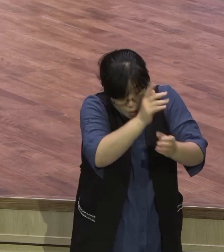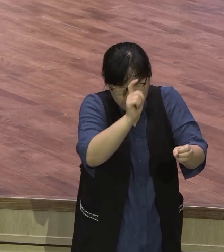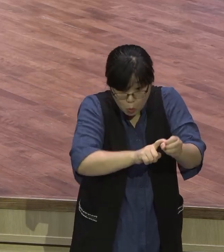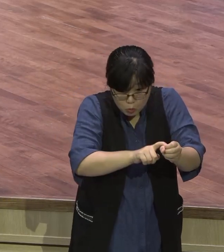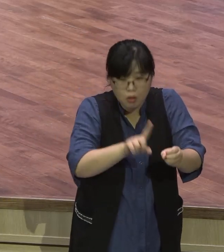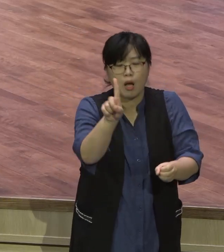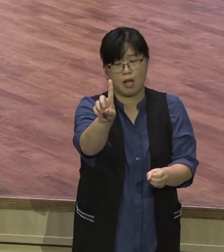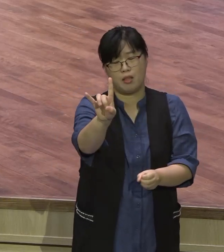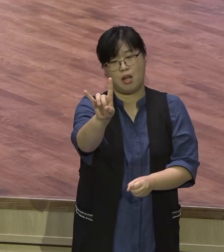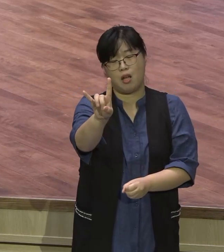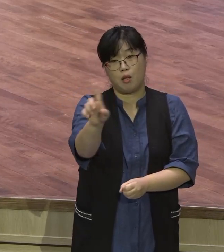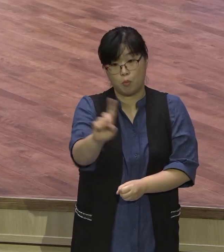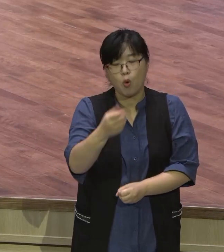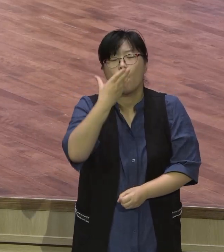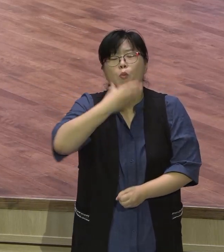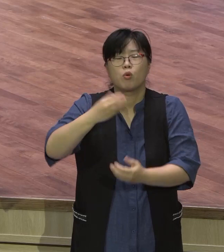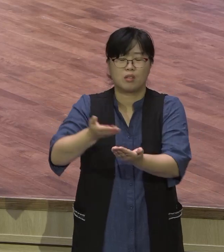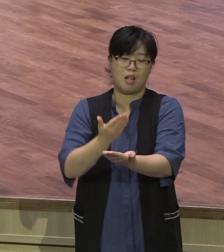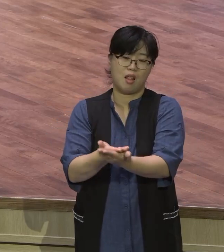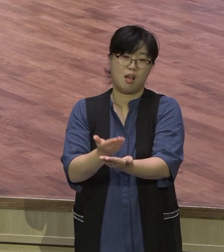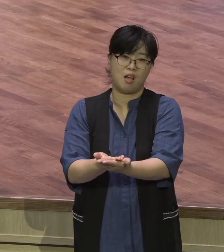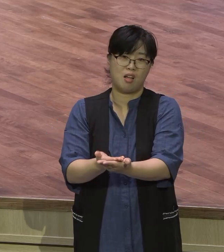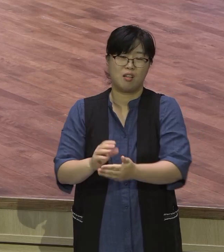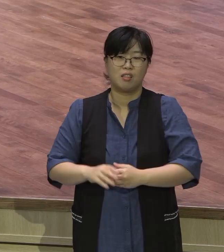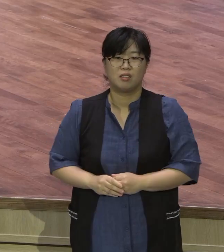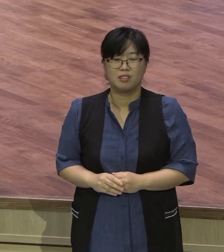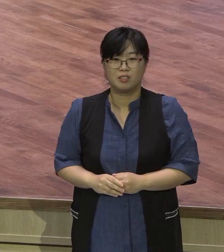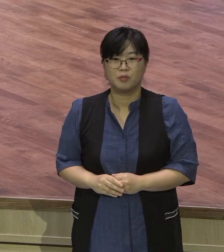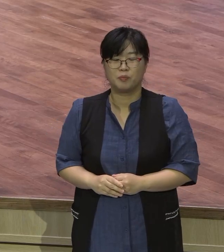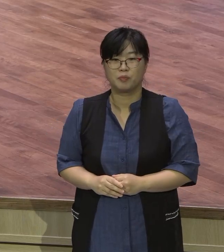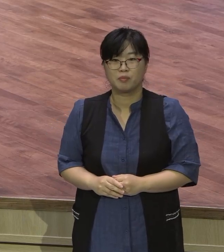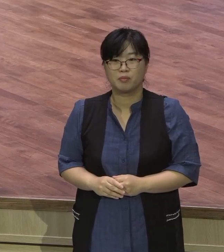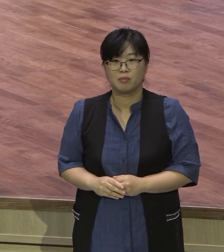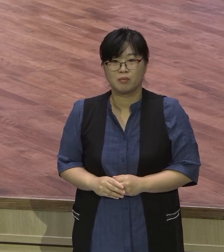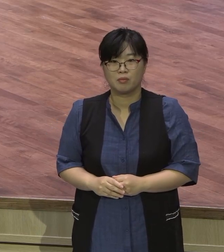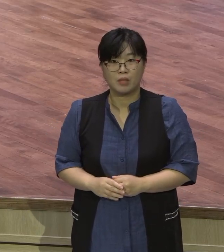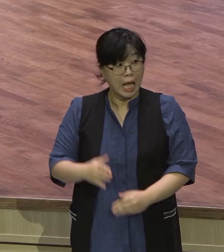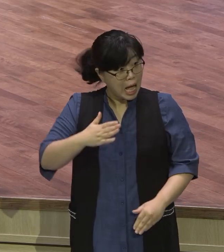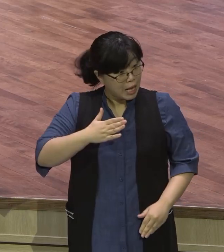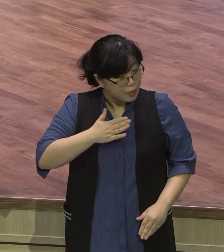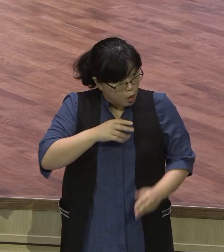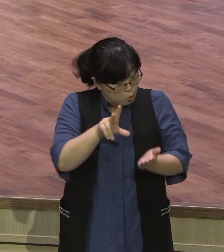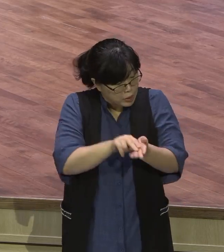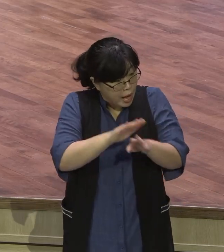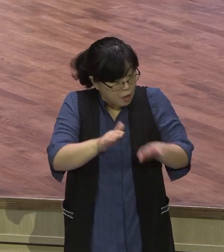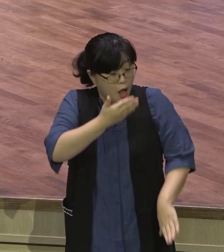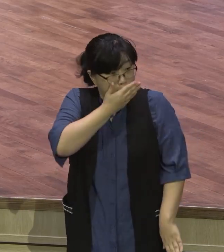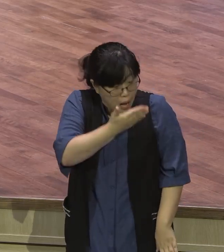사람들이 무슨 소음만 들어준다 하면 막 어디든지 그렇게 찾아가는 모습을 볼 수 있죠.